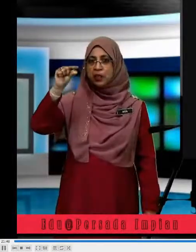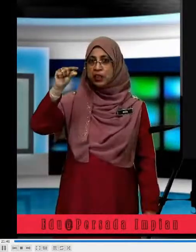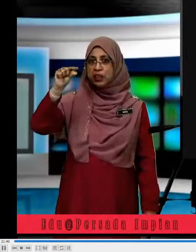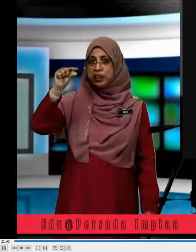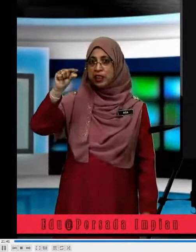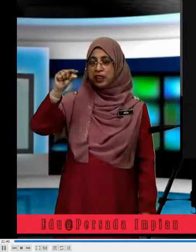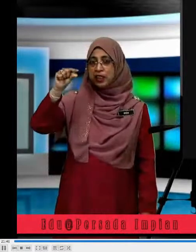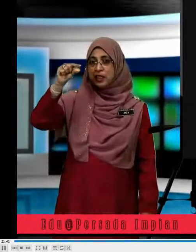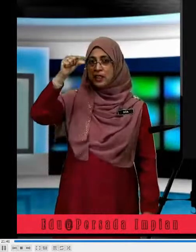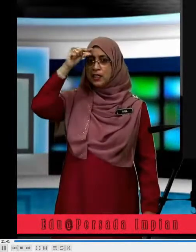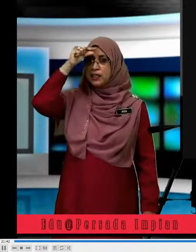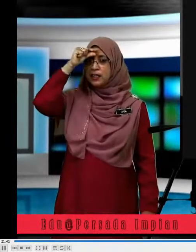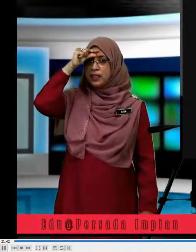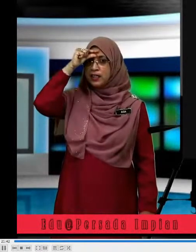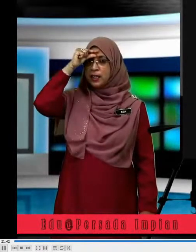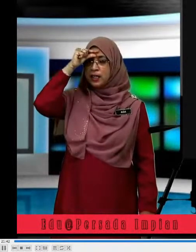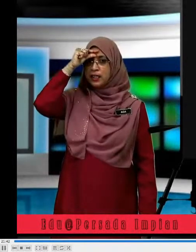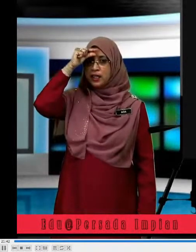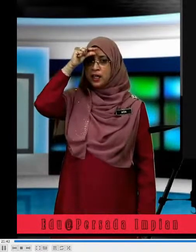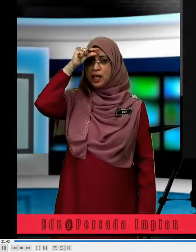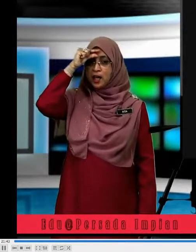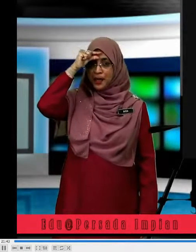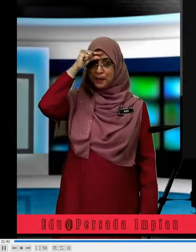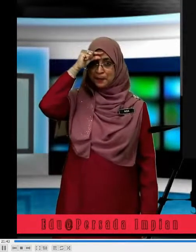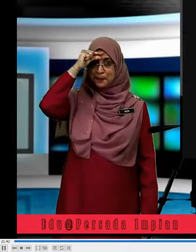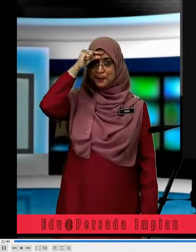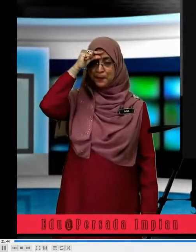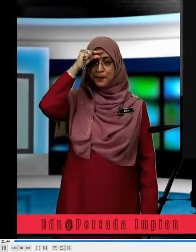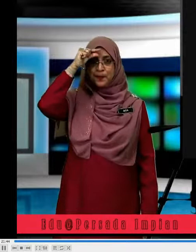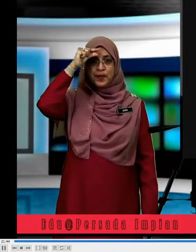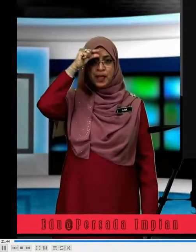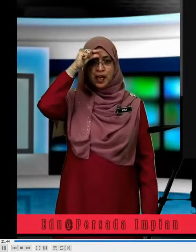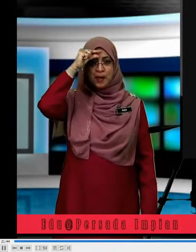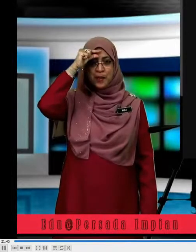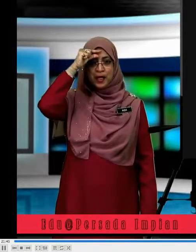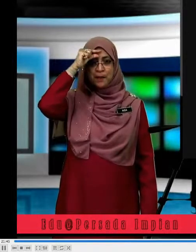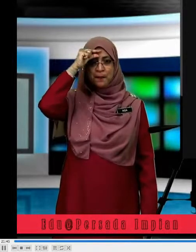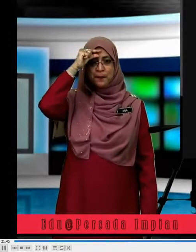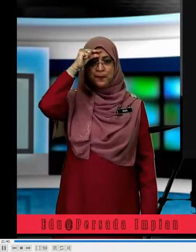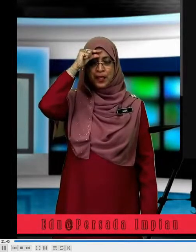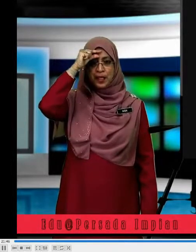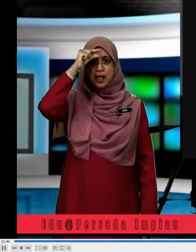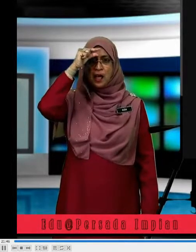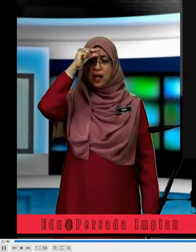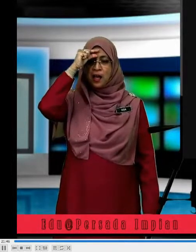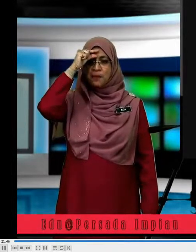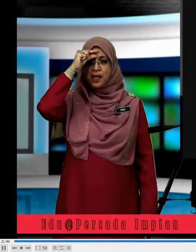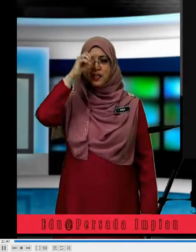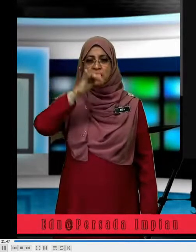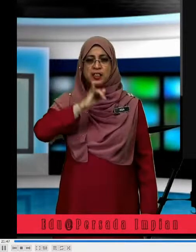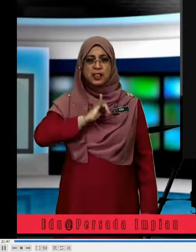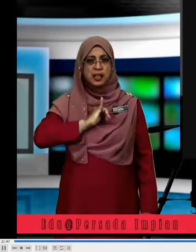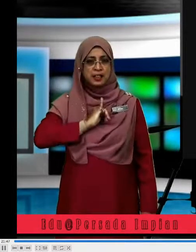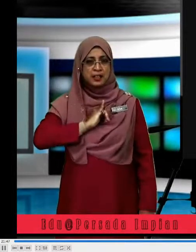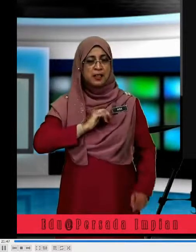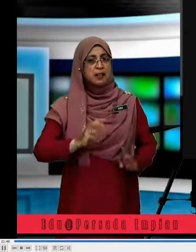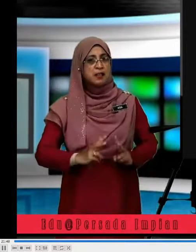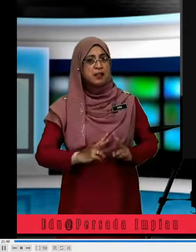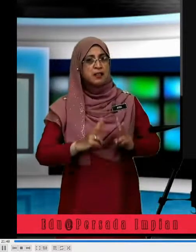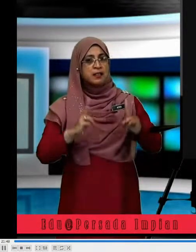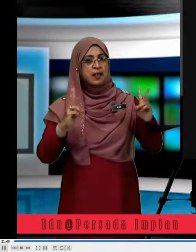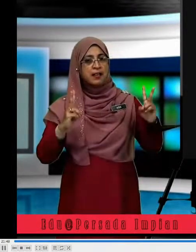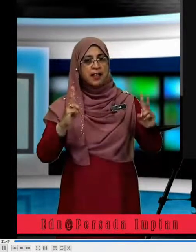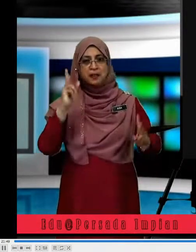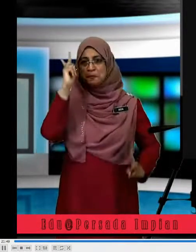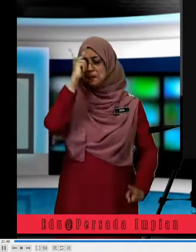letak di dahi Abang Hai abang abang saya sangat